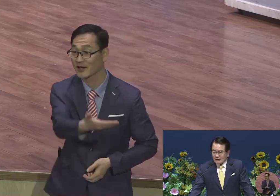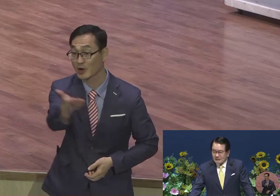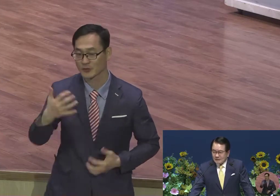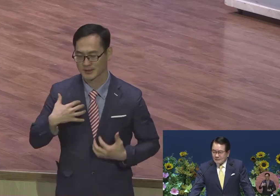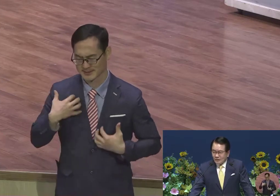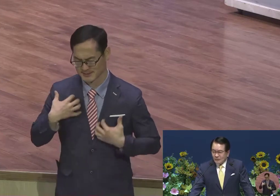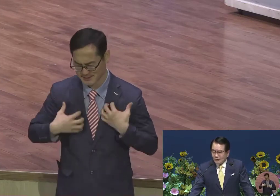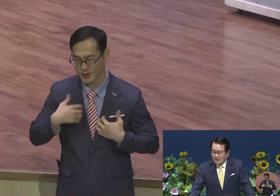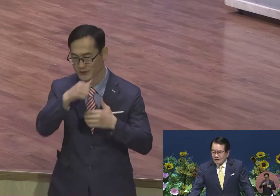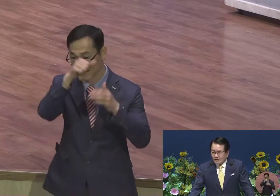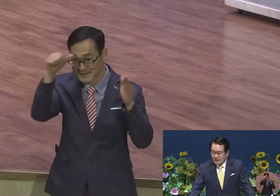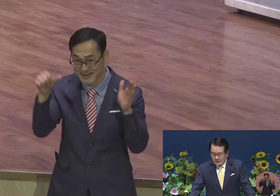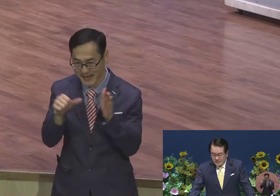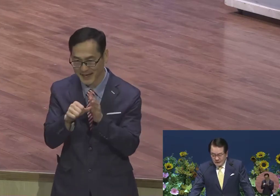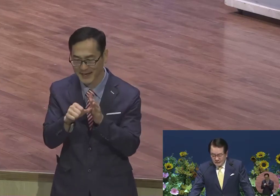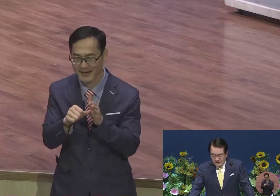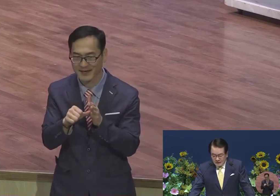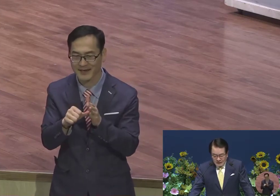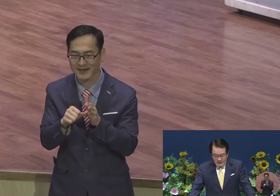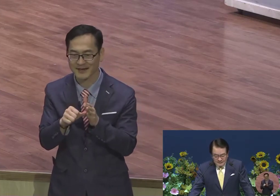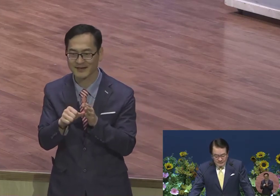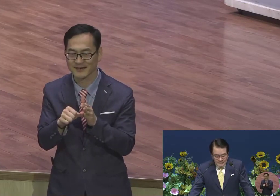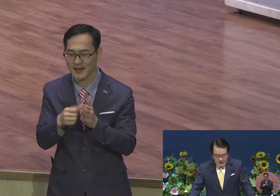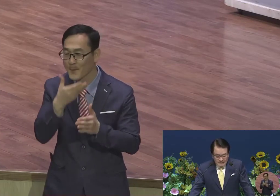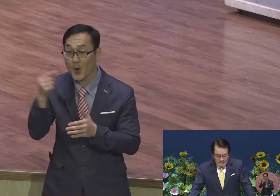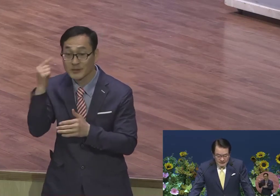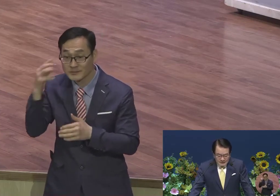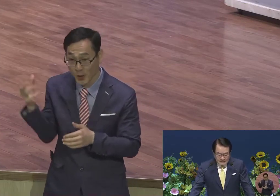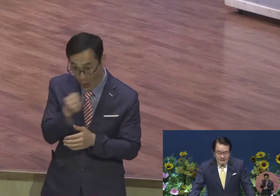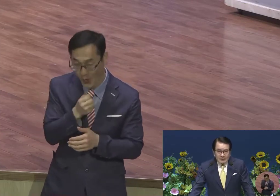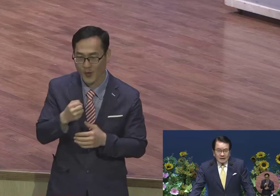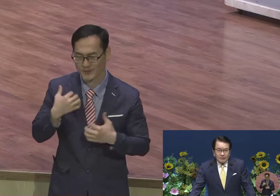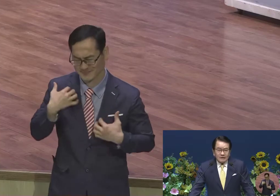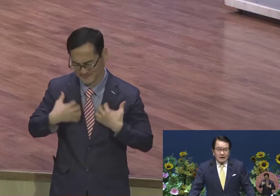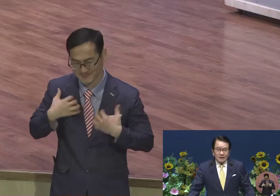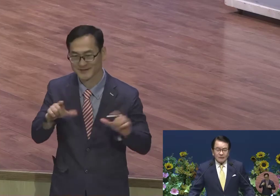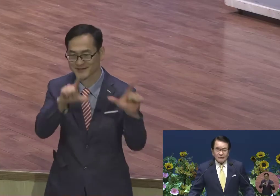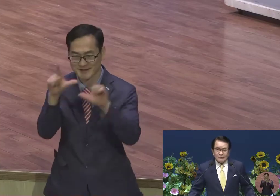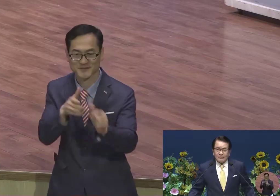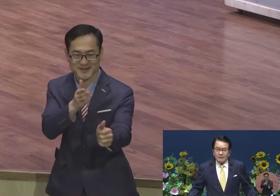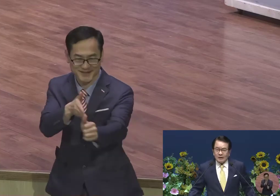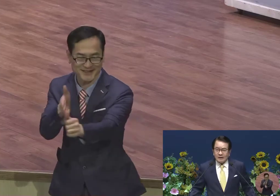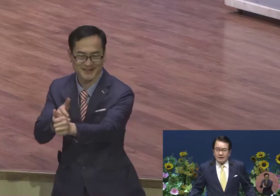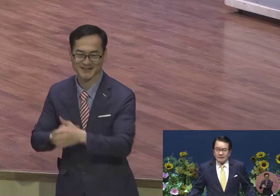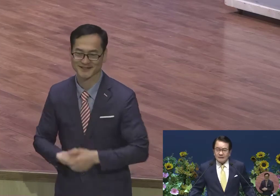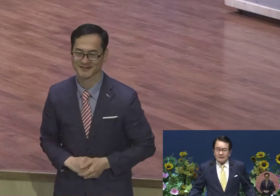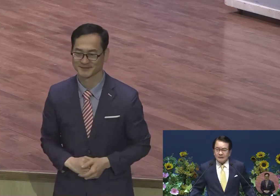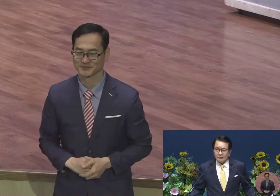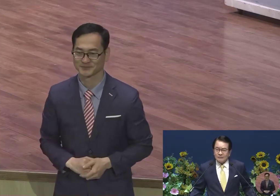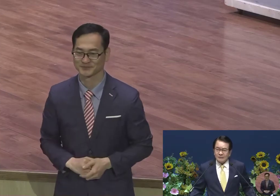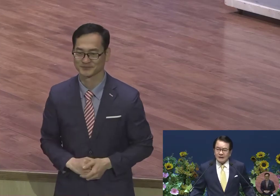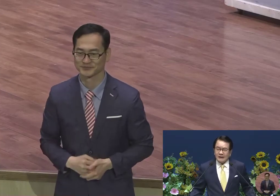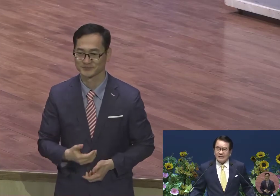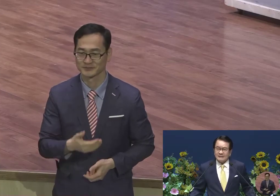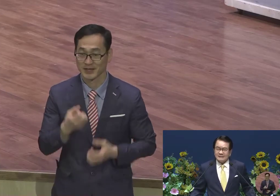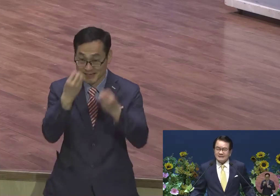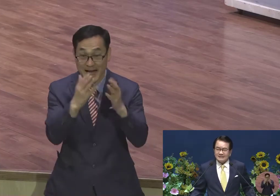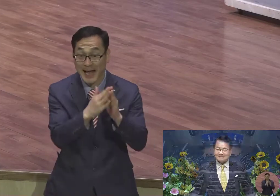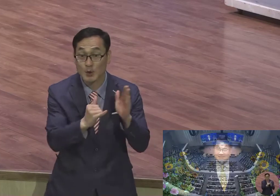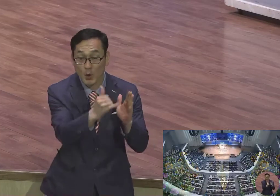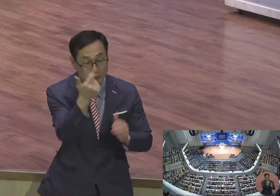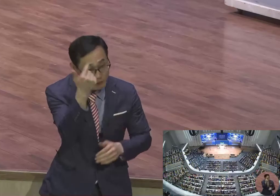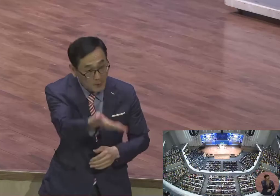인생, 복음 인생 되기를 바랍니다. 자, 우리 새가족들 질문을 한번 할게요. 즐거우십니까?